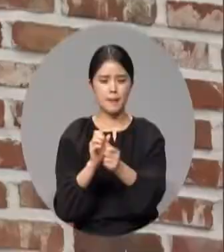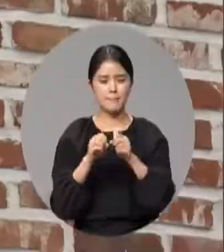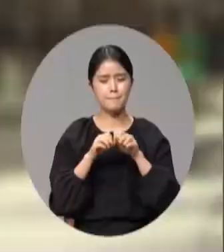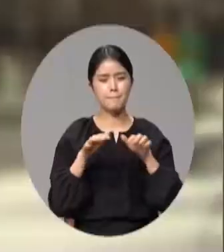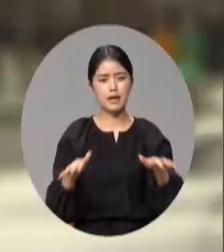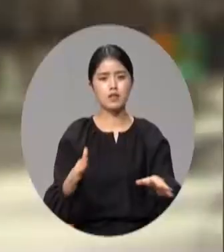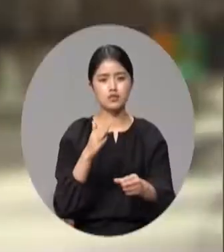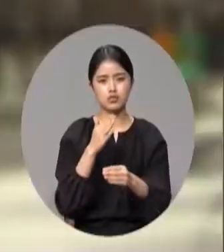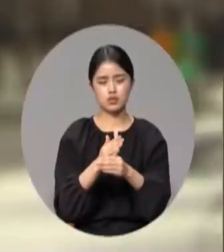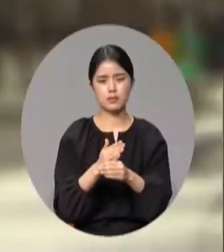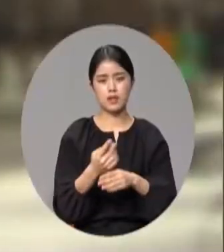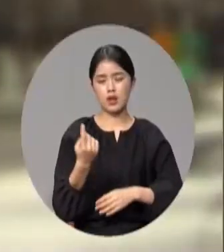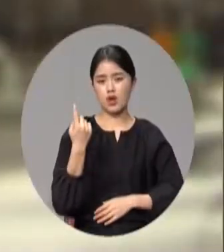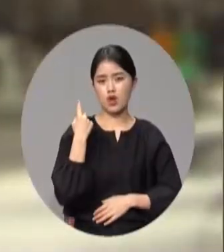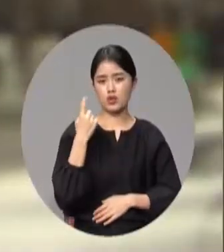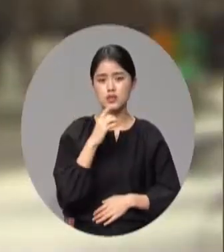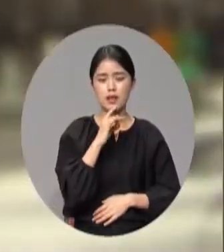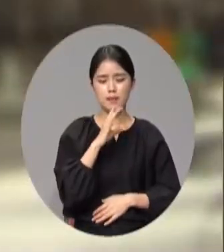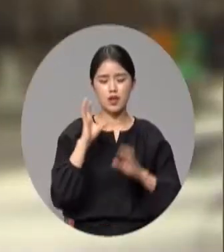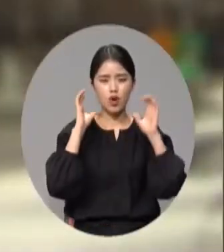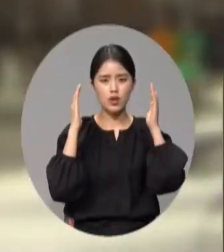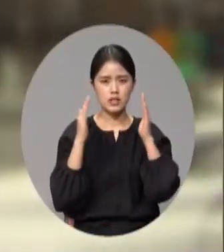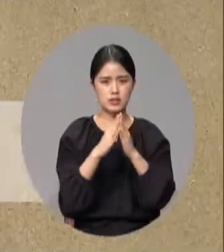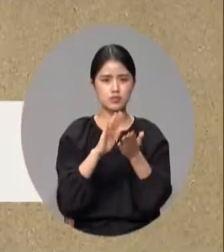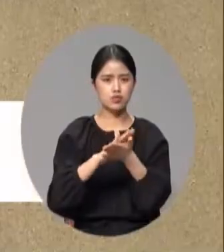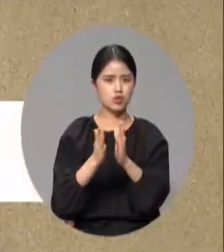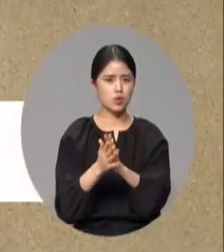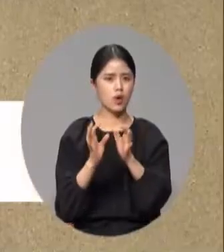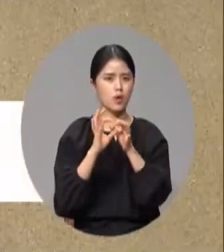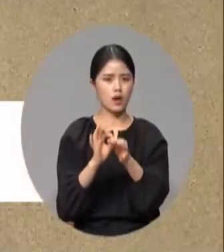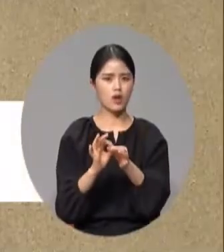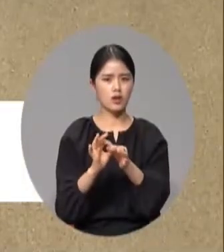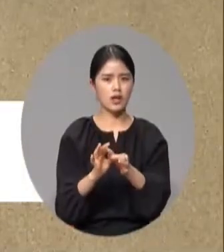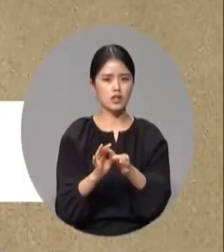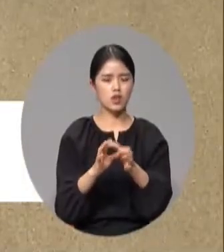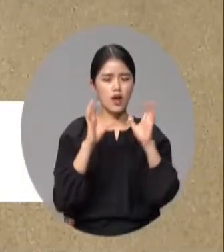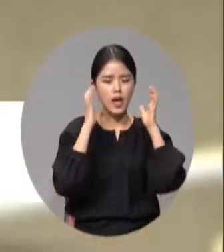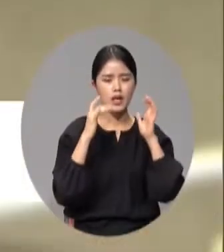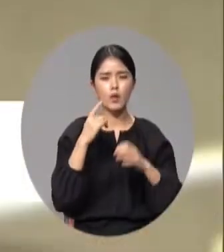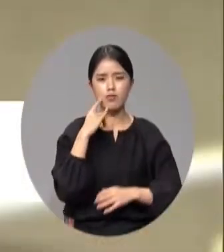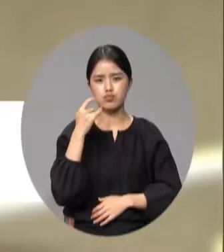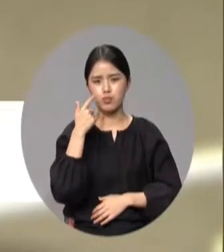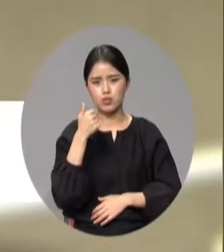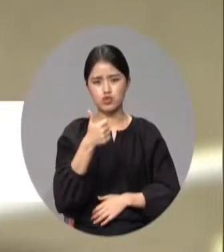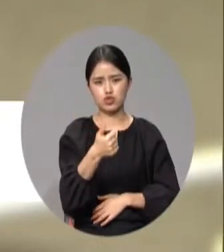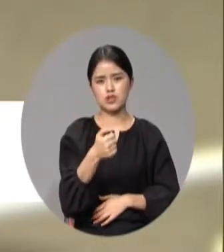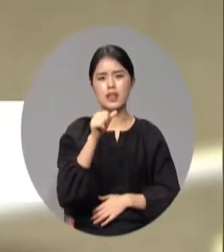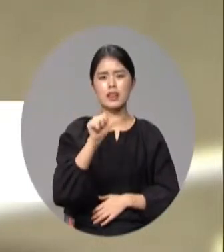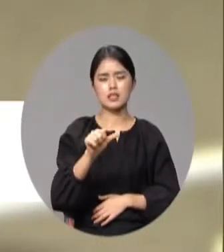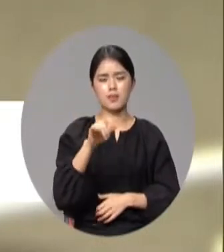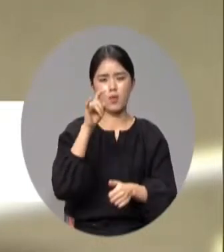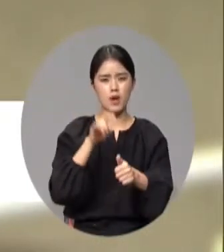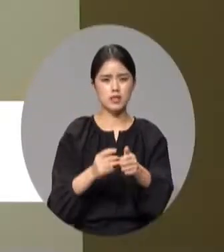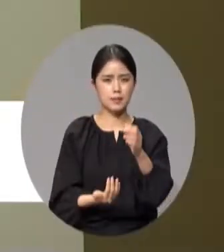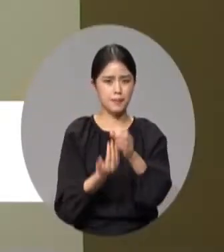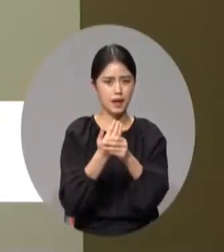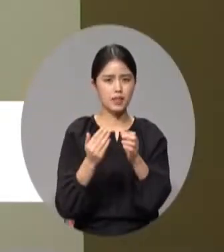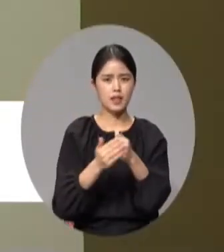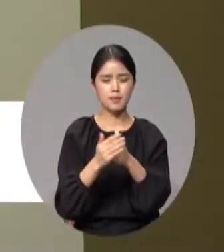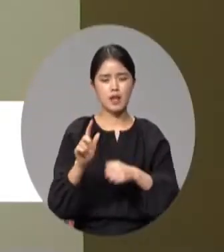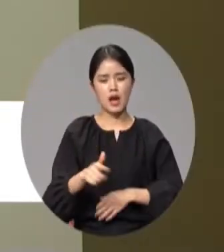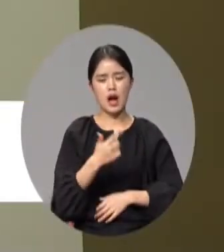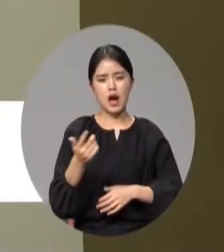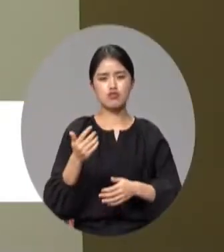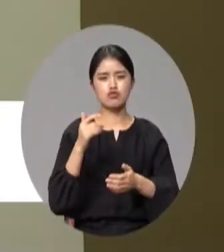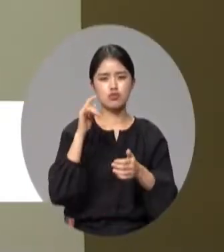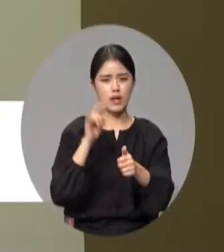있습니다. 어제에만 어린이집과 유치원 관련해 자녀와 부모 등 55명의 확진자가 발생해 1일